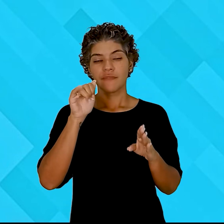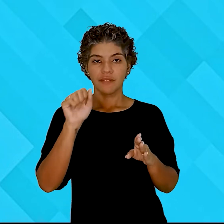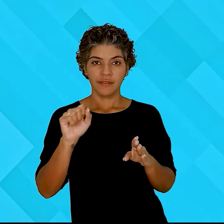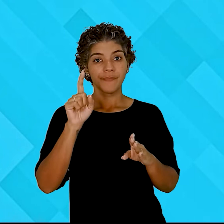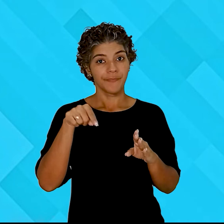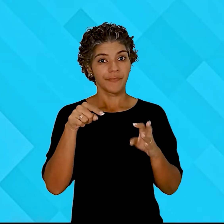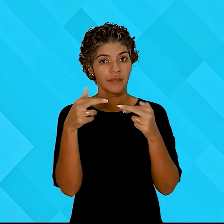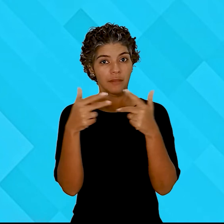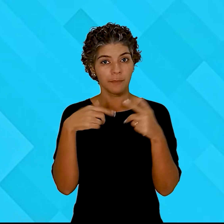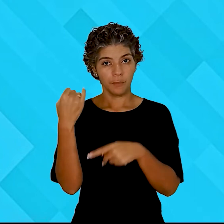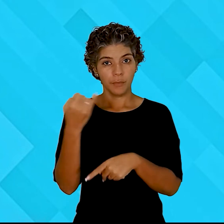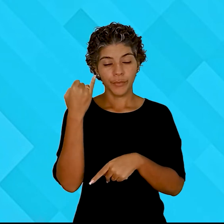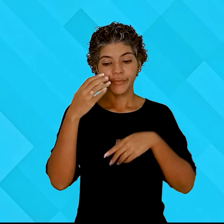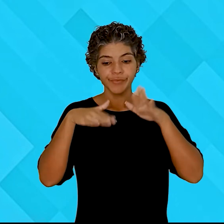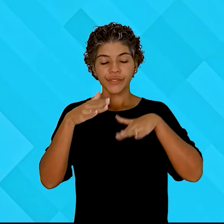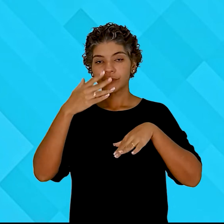que pode se tornar importante dependendo do tipo